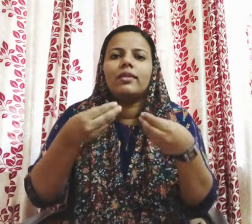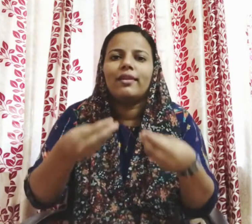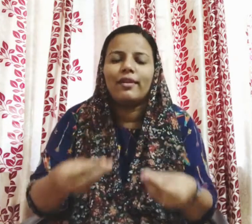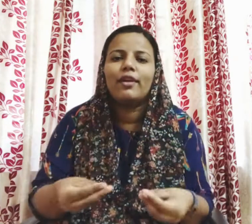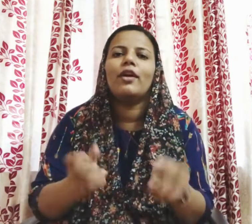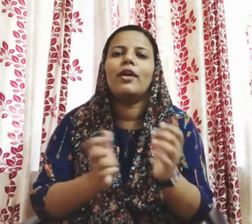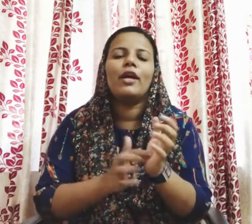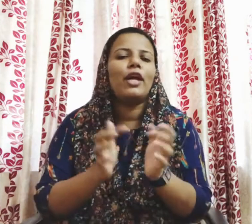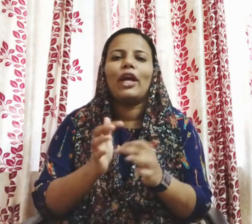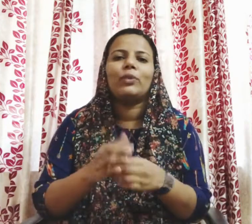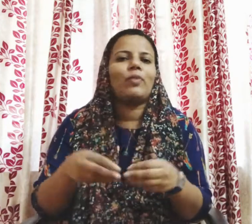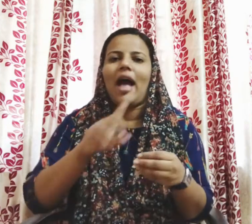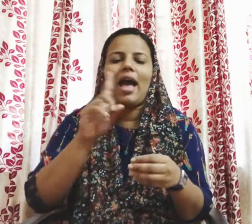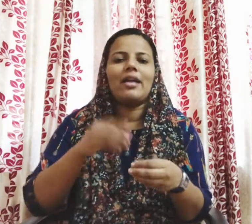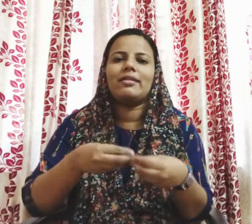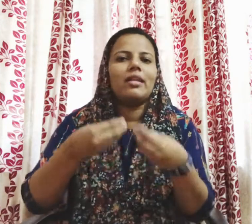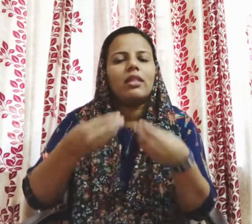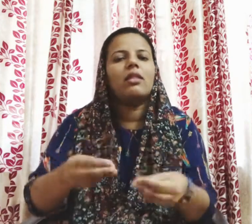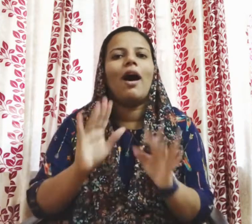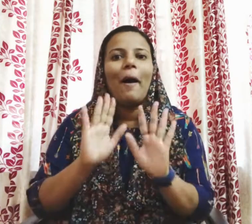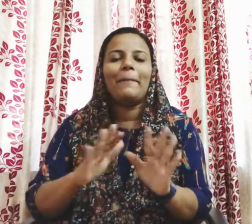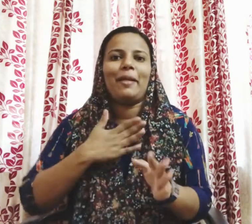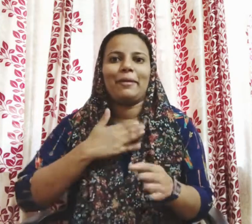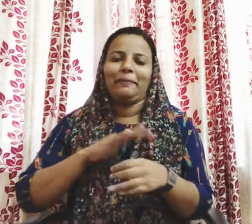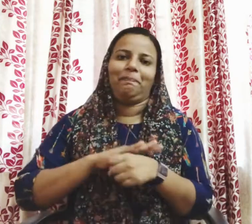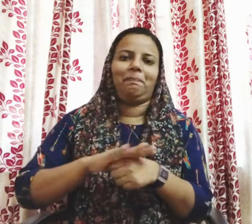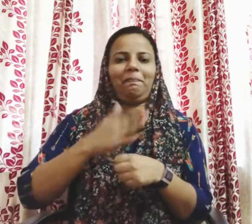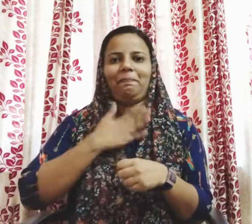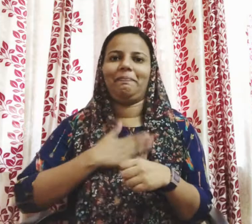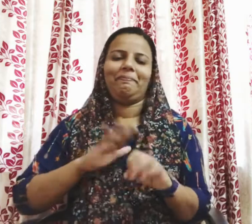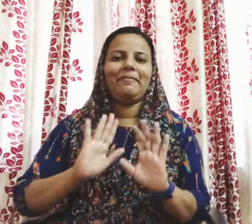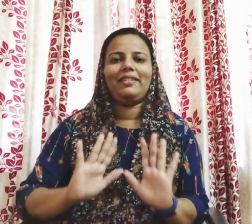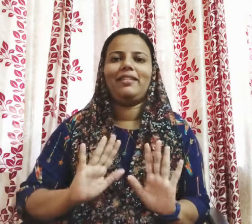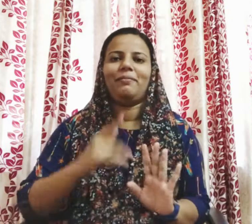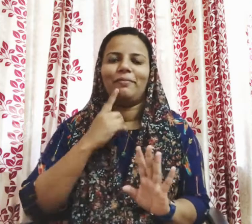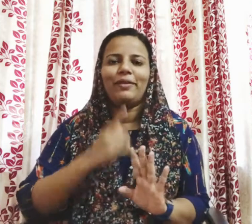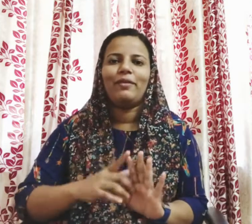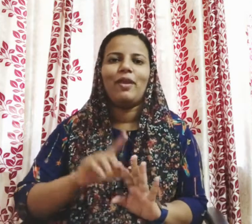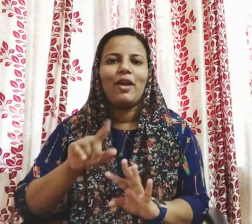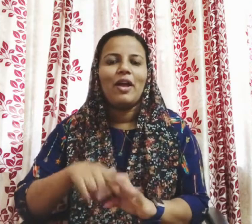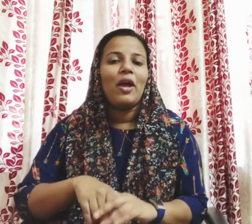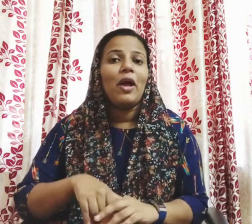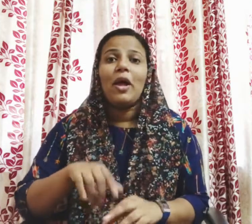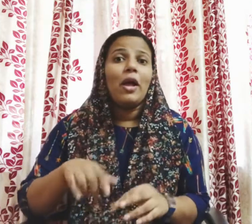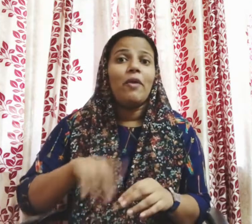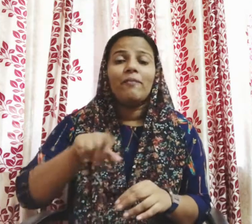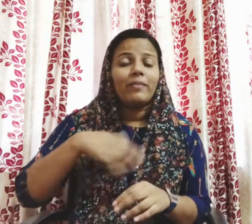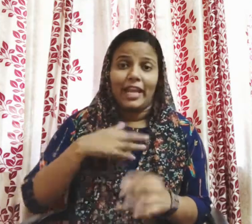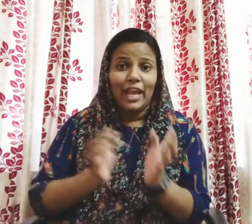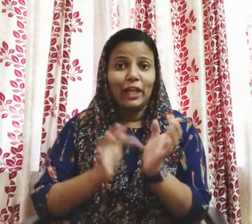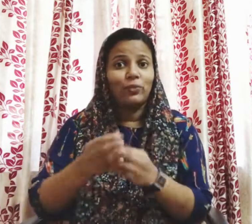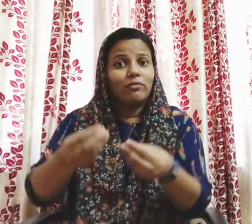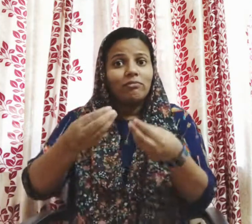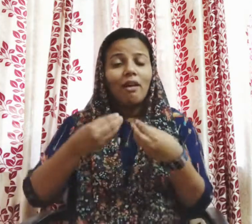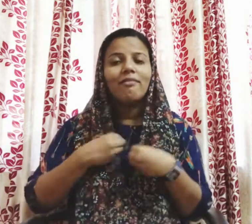തരാനാണെങ്കിൽ, കർത്താവ് തന്നാൽ മാത്രമേ നമുക്ക് തൃപ്തി വരികയുള്ളൂ. കർത്താവ് തരികയാണെങ്കിൽ മറ്റാരും തരേണ്ട